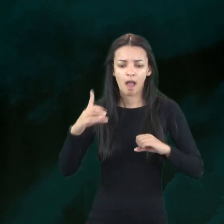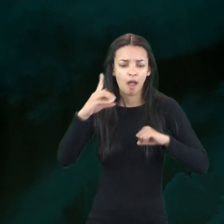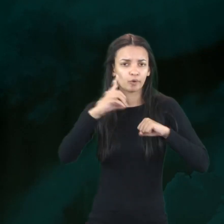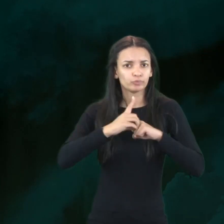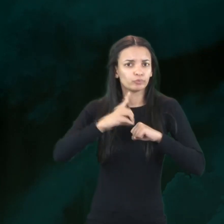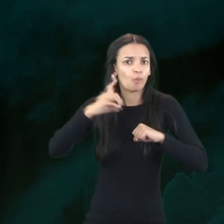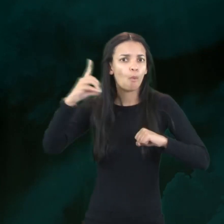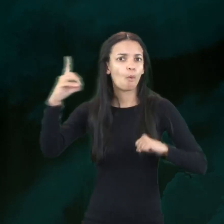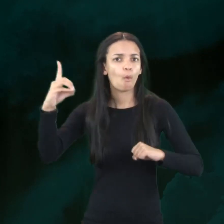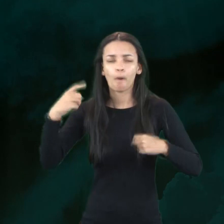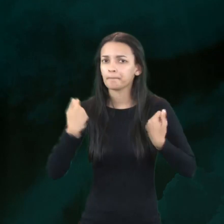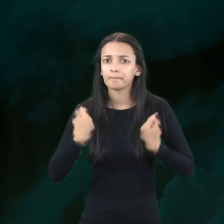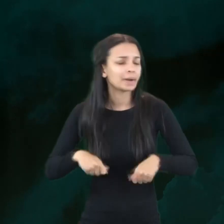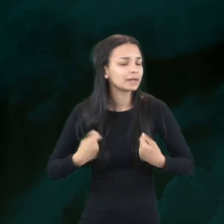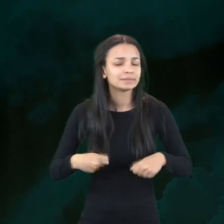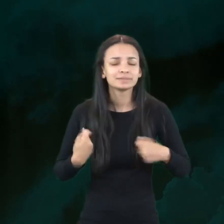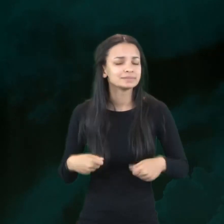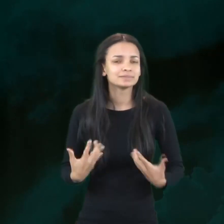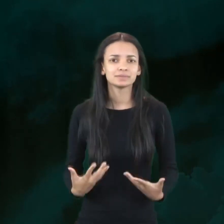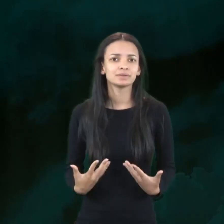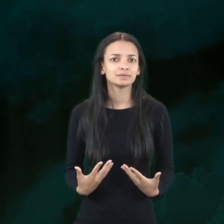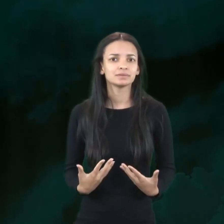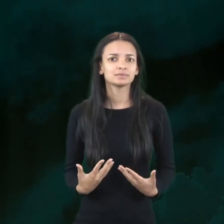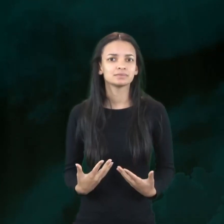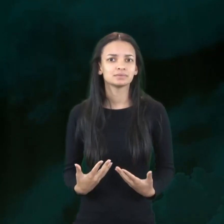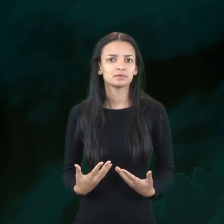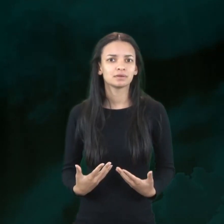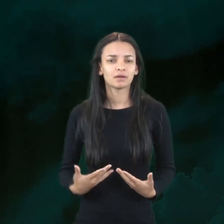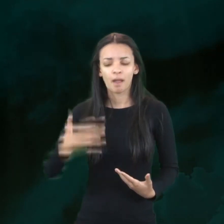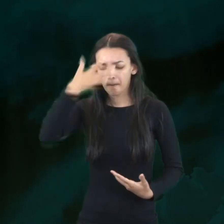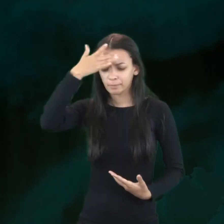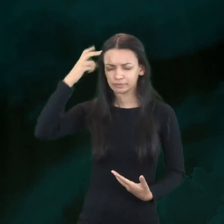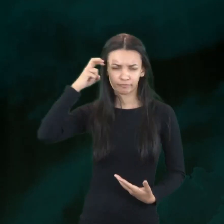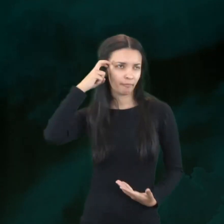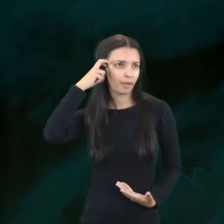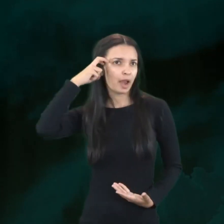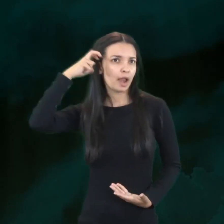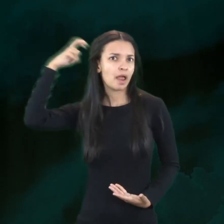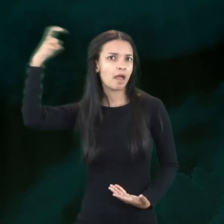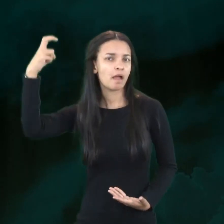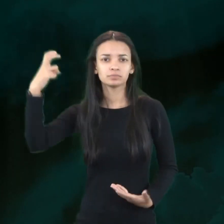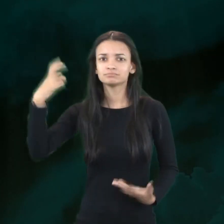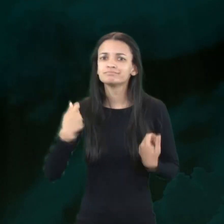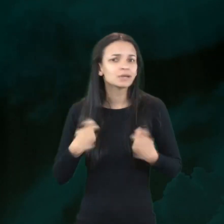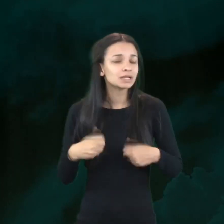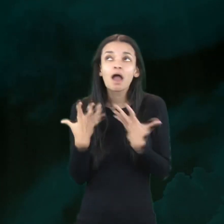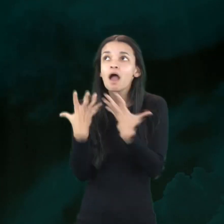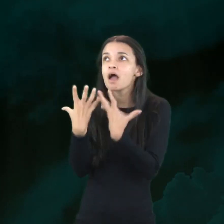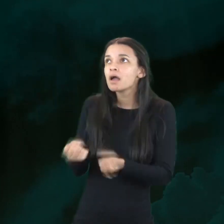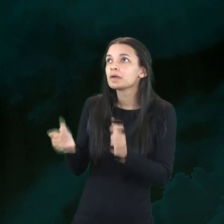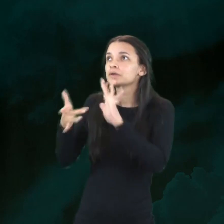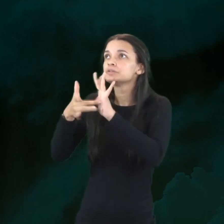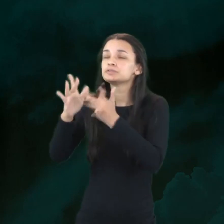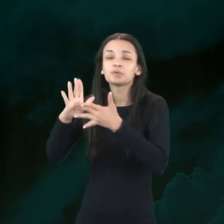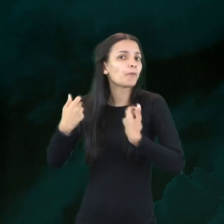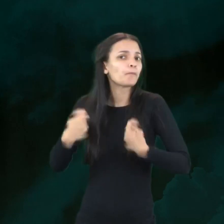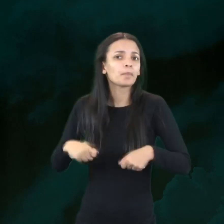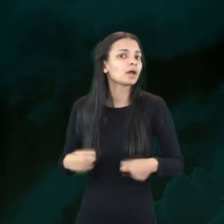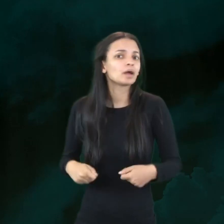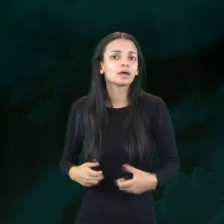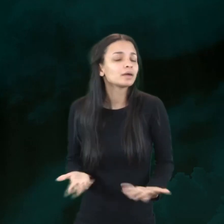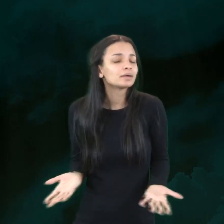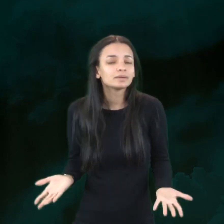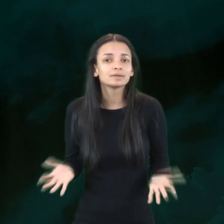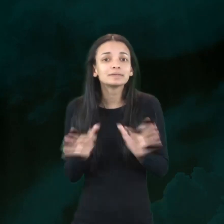ser um doutor, não precisa ser um culto para receber Jesus. Não precisa